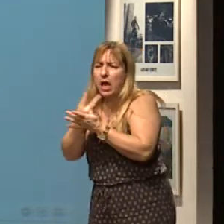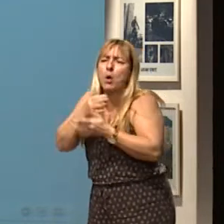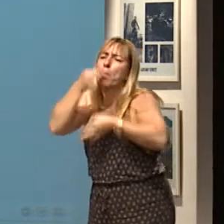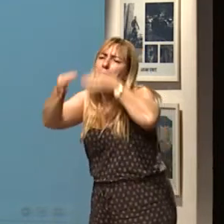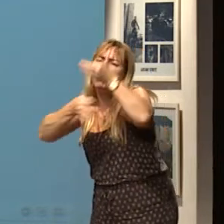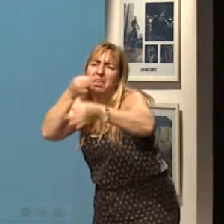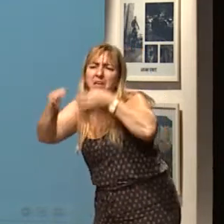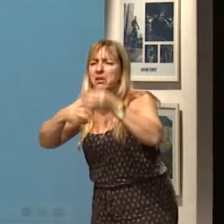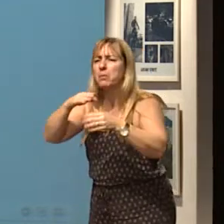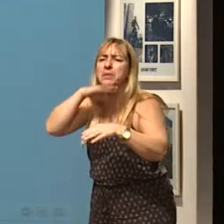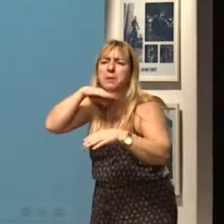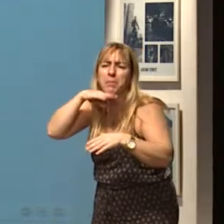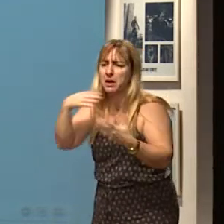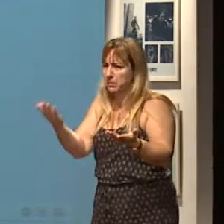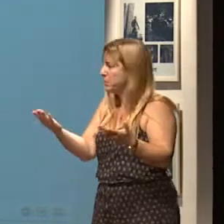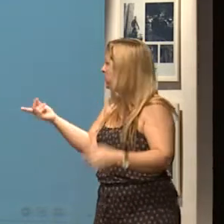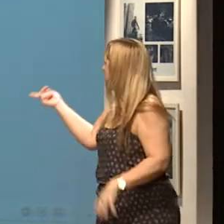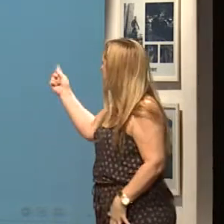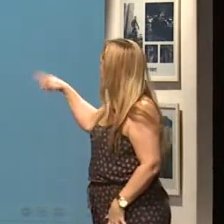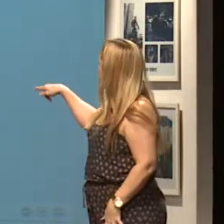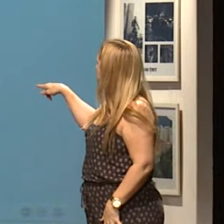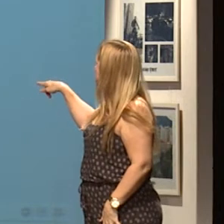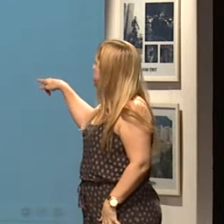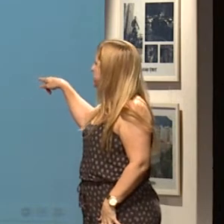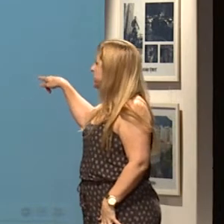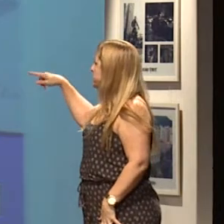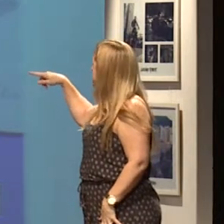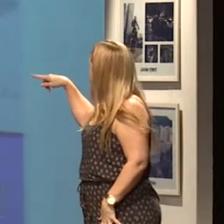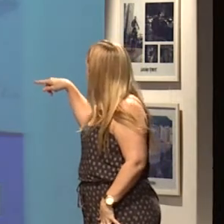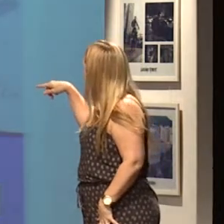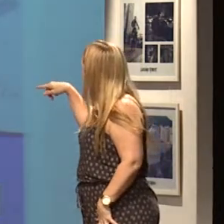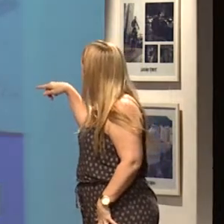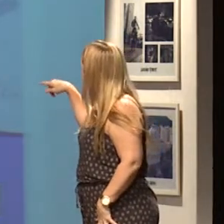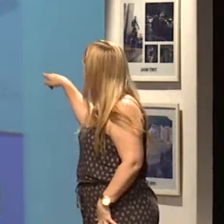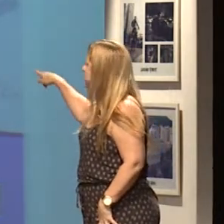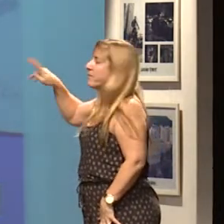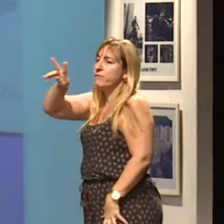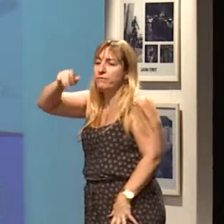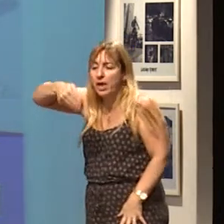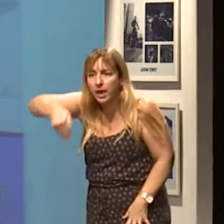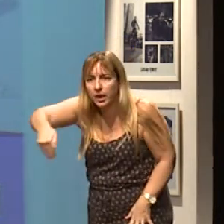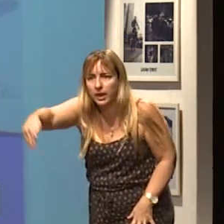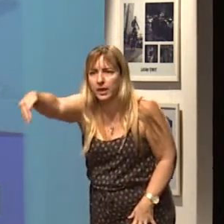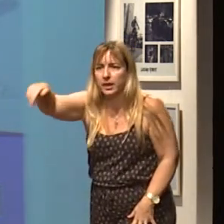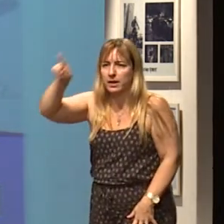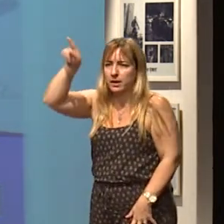essa questão é correta, se isso está certo, esse comportamento, questionar comportamentos, você pode pelo privado, pode ser pelo grupo também.